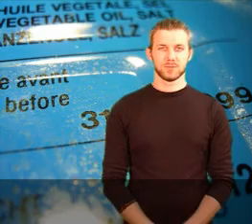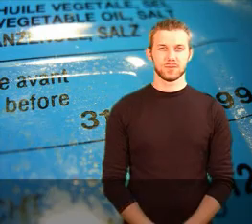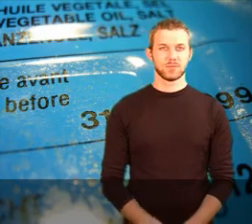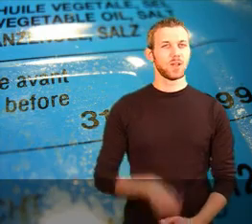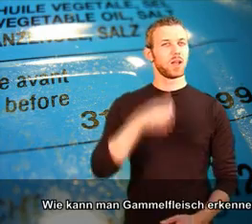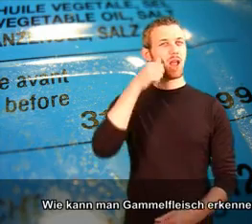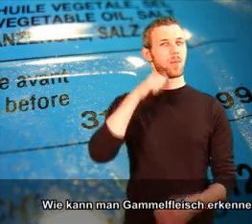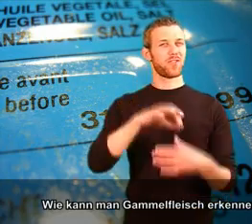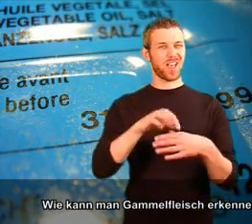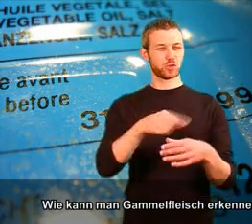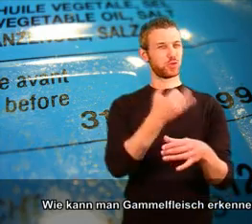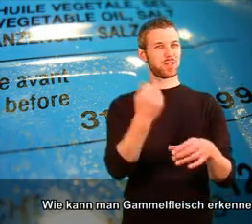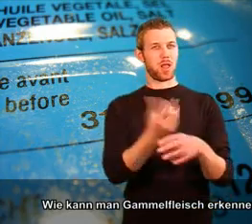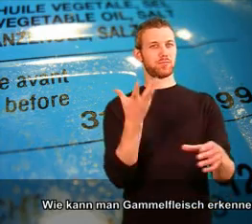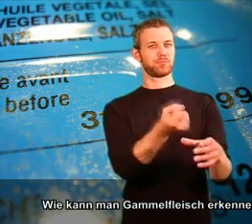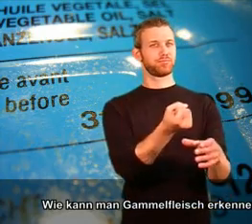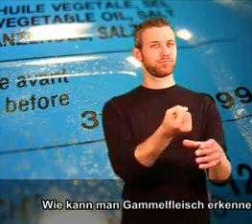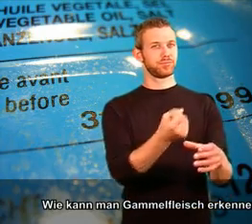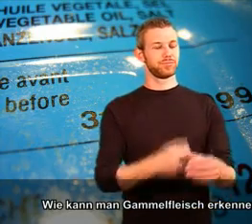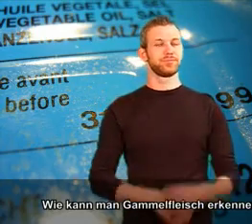werden. Wie kann man Gammelfleisch erkennen?